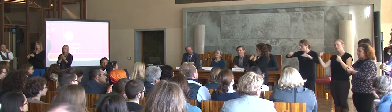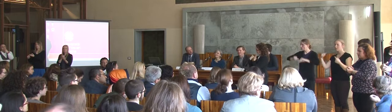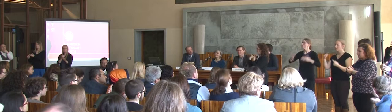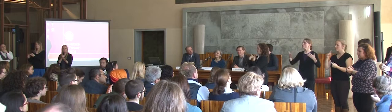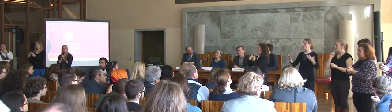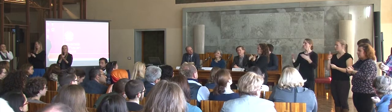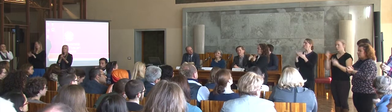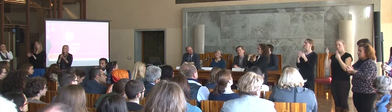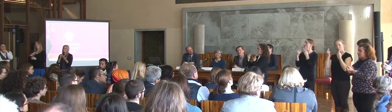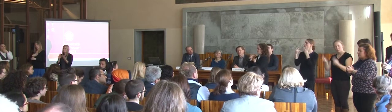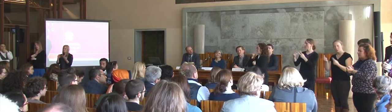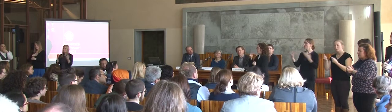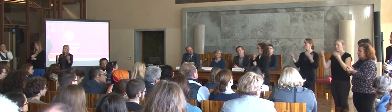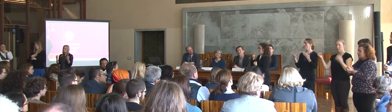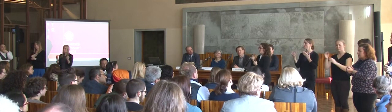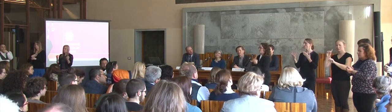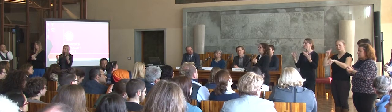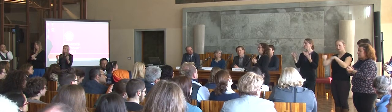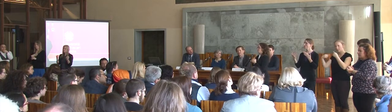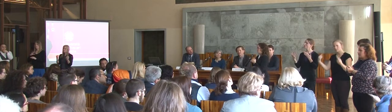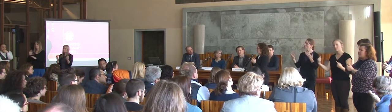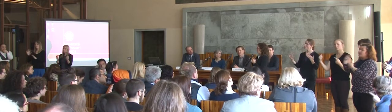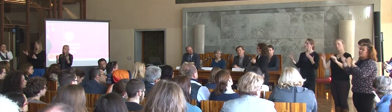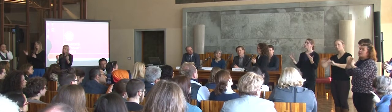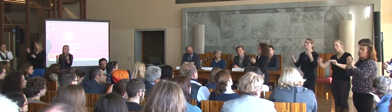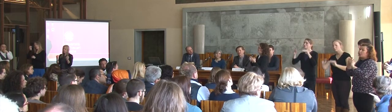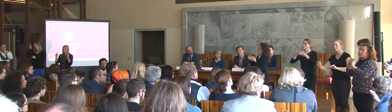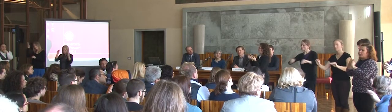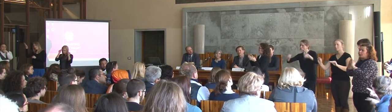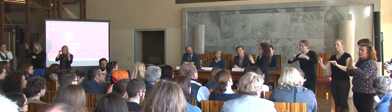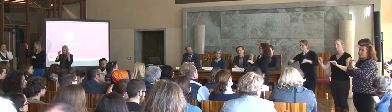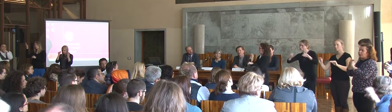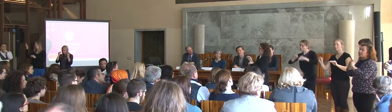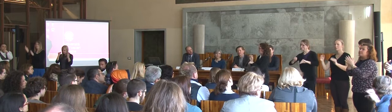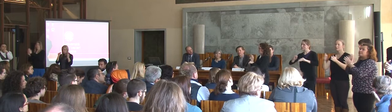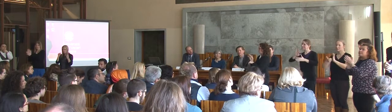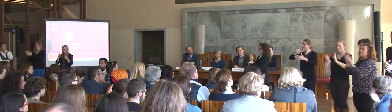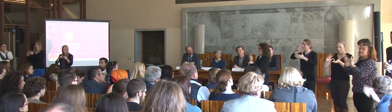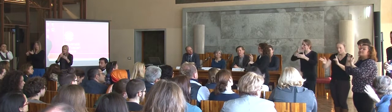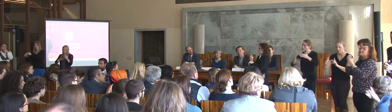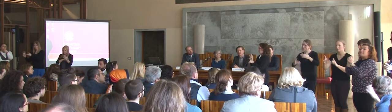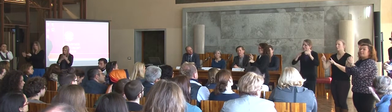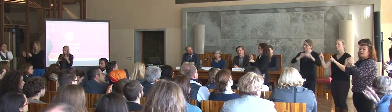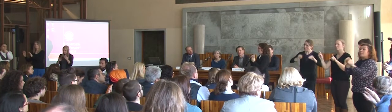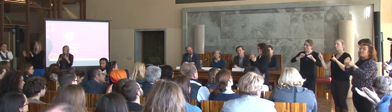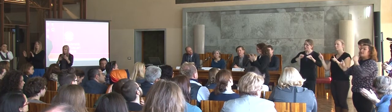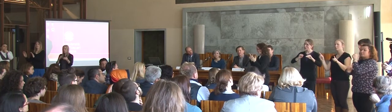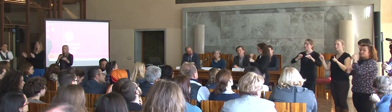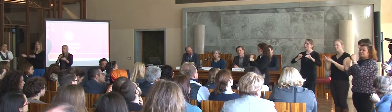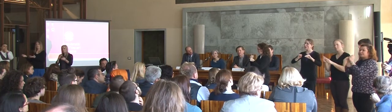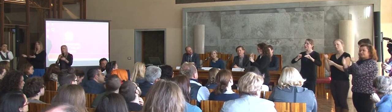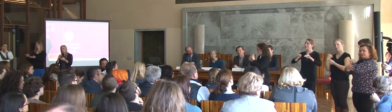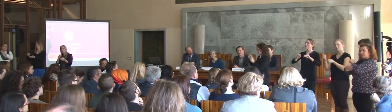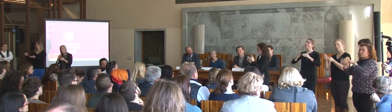so it is very important that the education toward sign language and toward operators